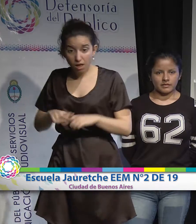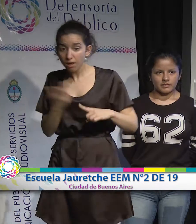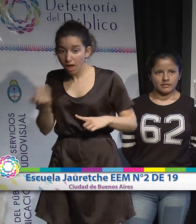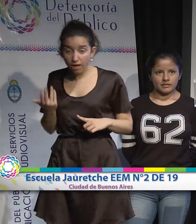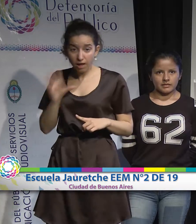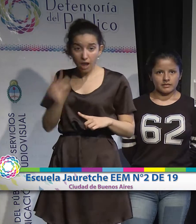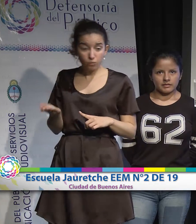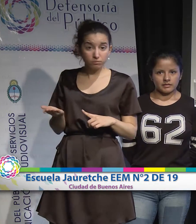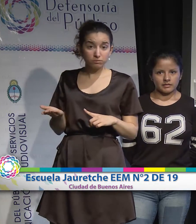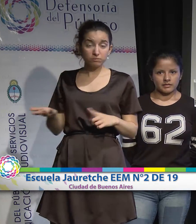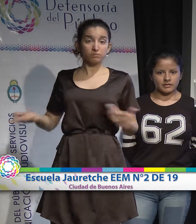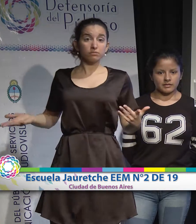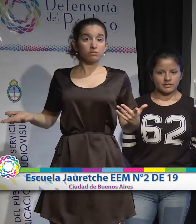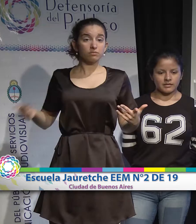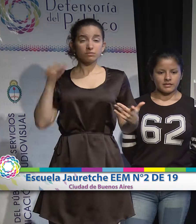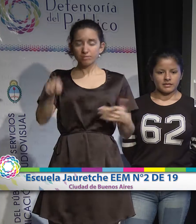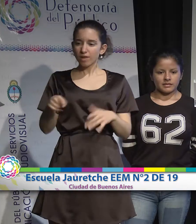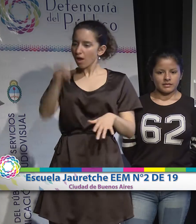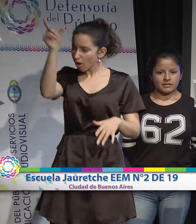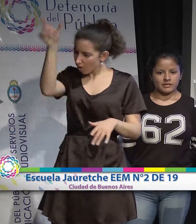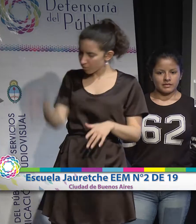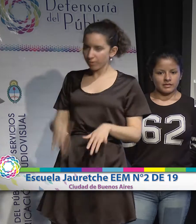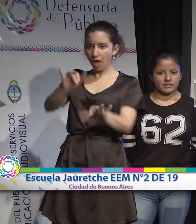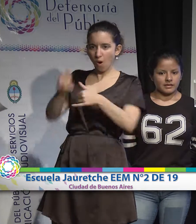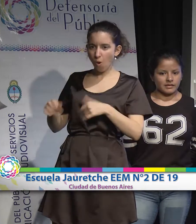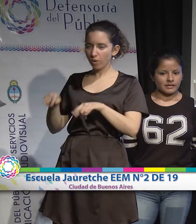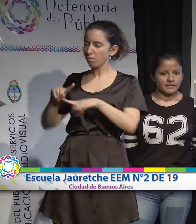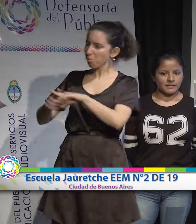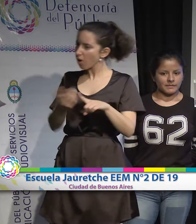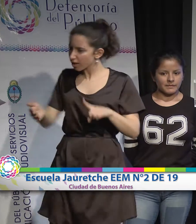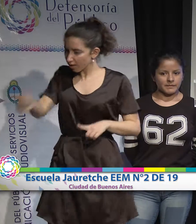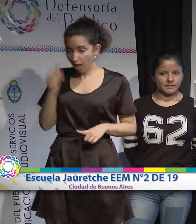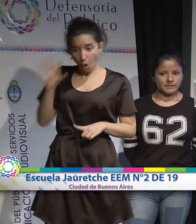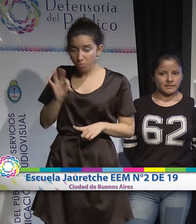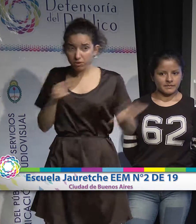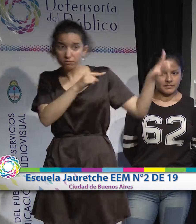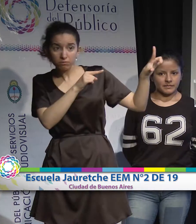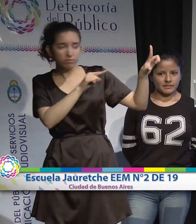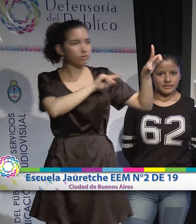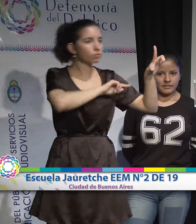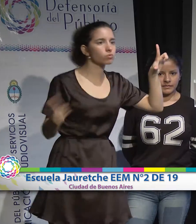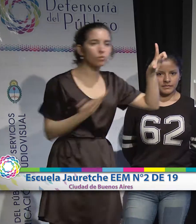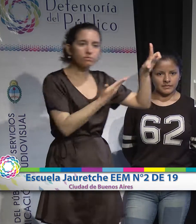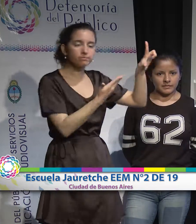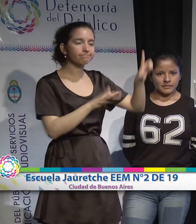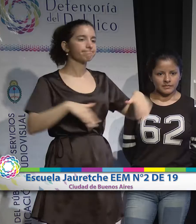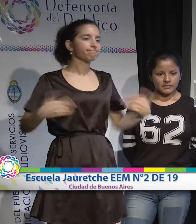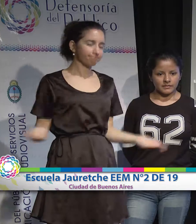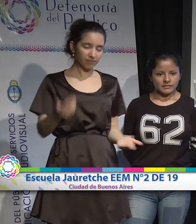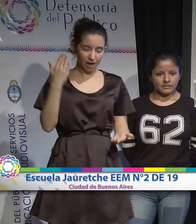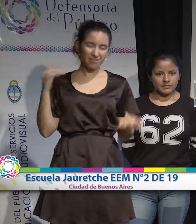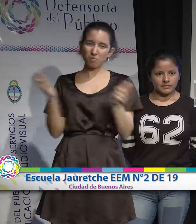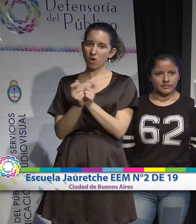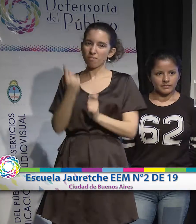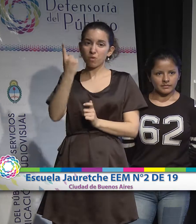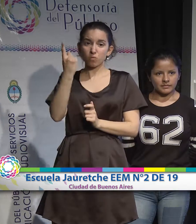ese espacio a ese joven para que hable de política? ¿Que demos nuestra opinión? No. Había uno en programa que ya dijeron varios,